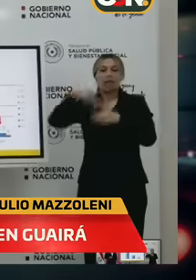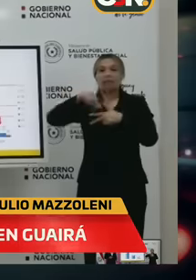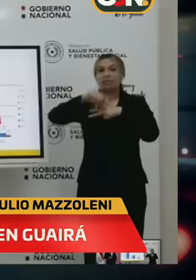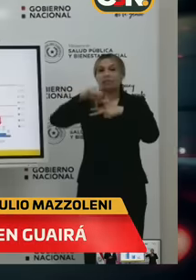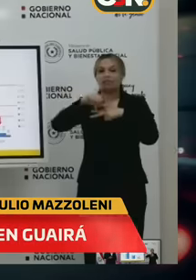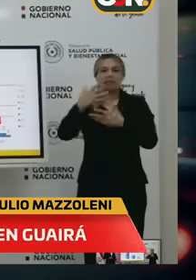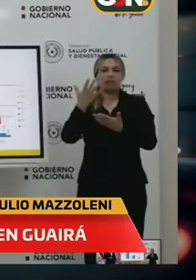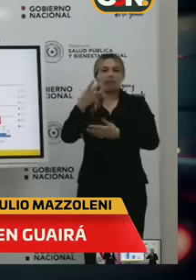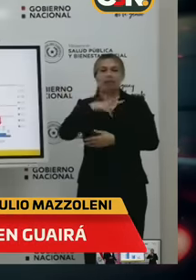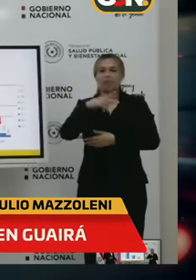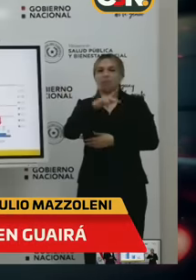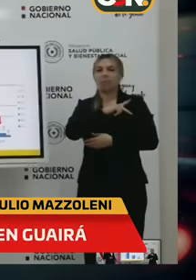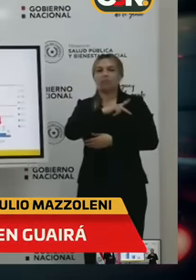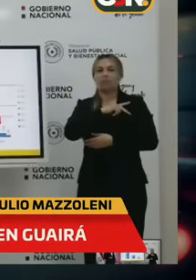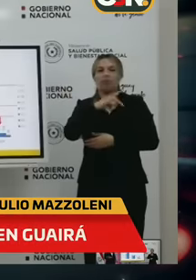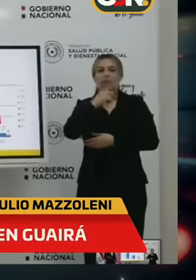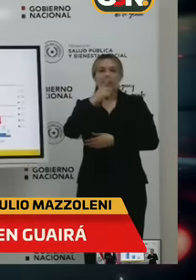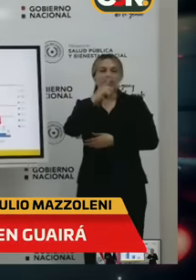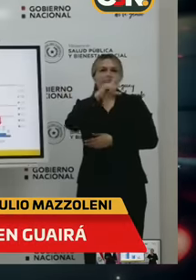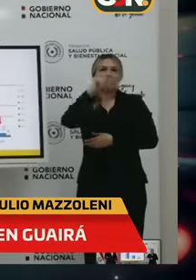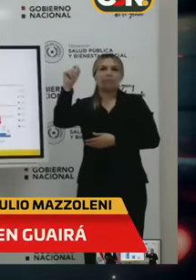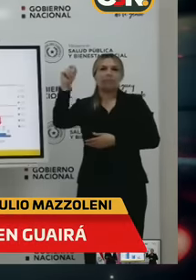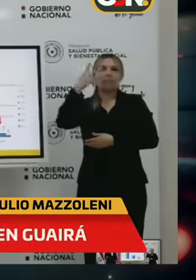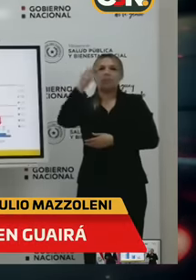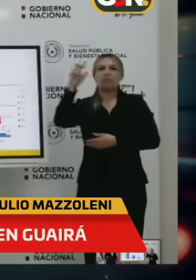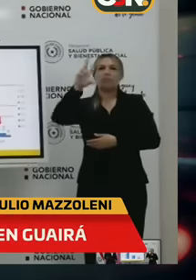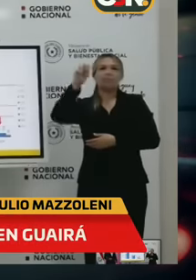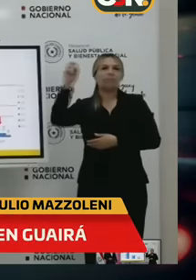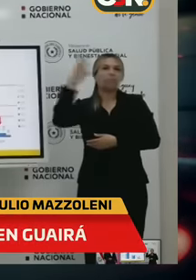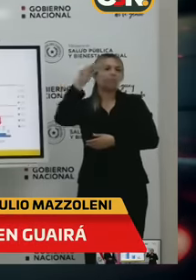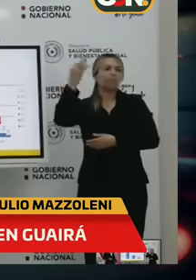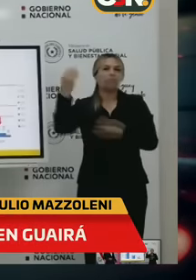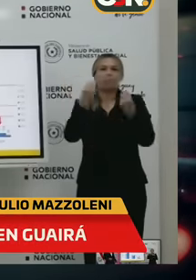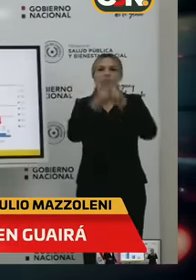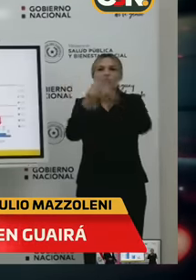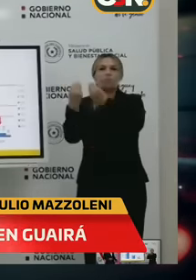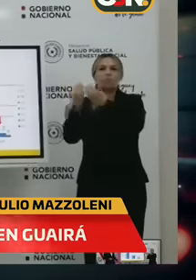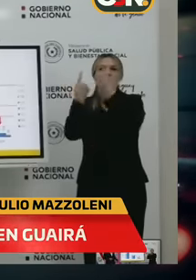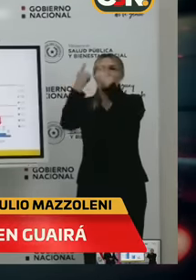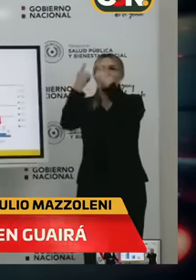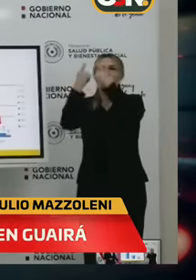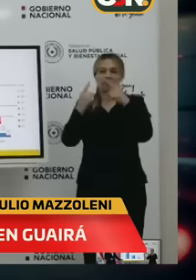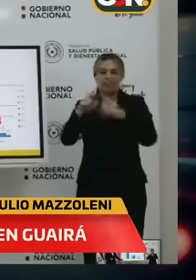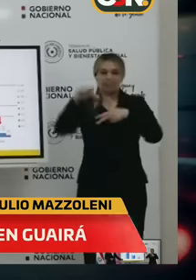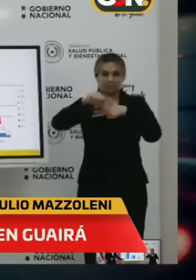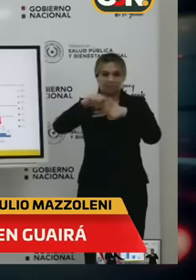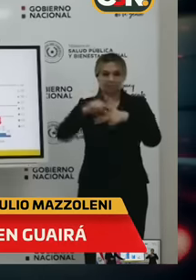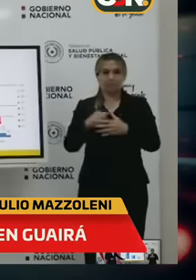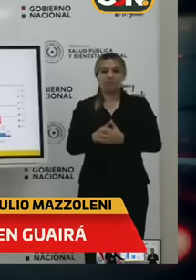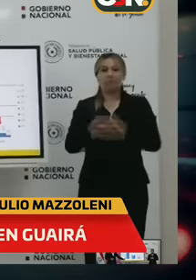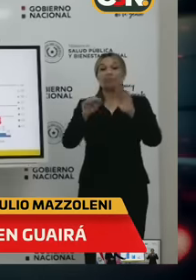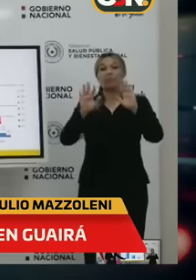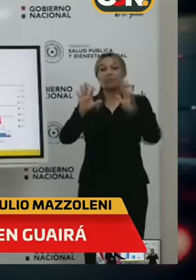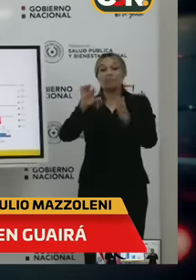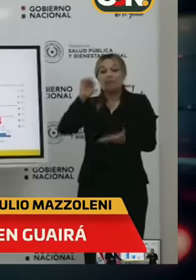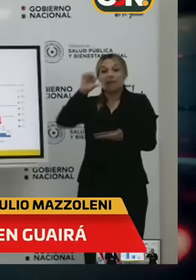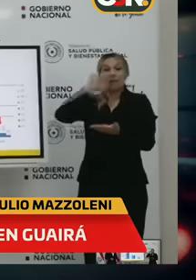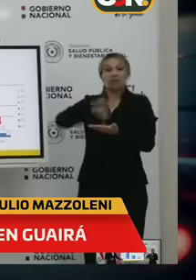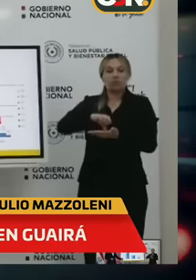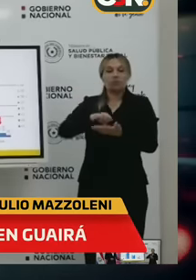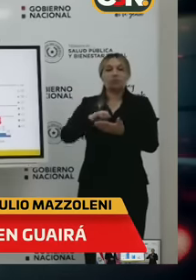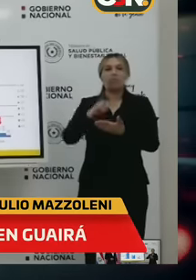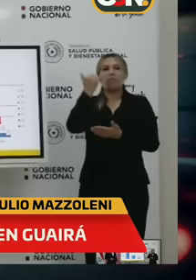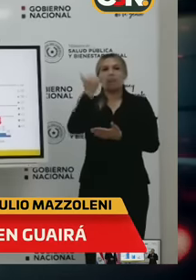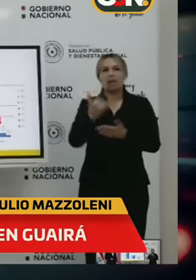de cientos de personas. Entonces, los números absolutos son mucho mayores en Central. Asunción también una curva así un